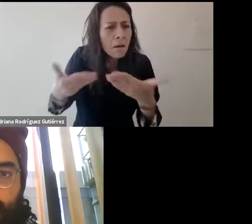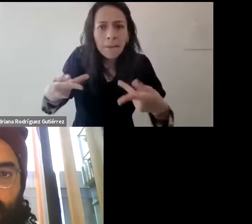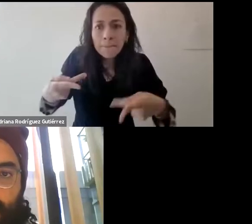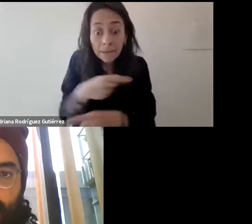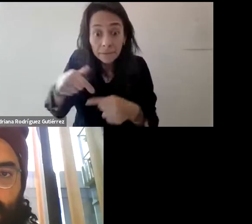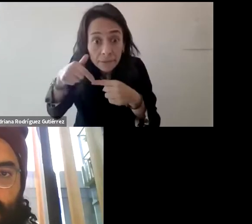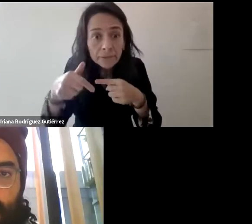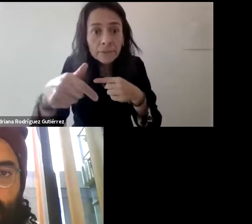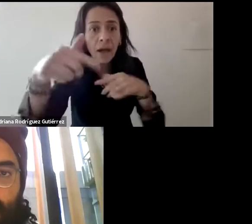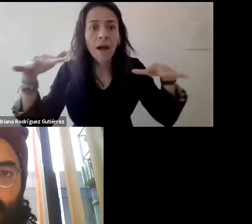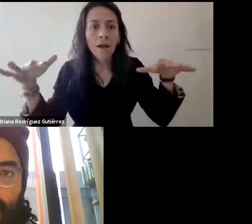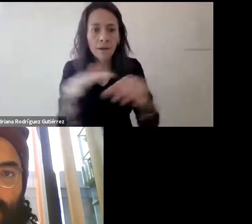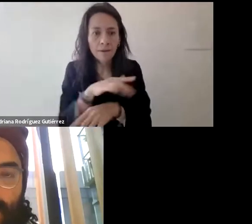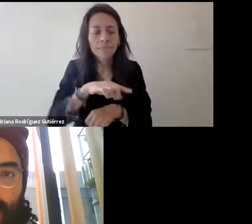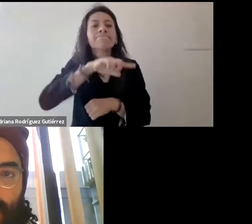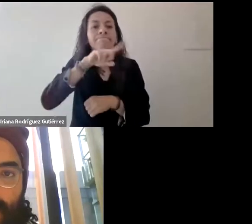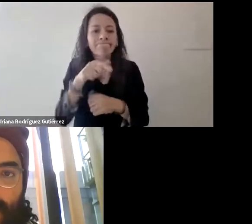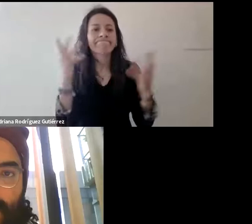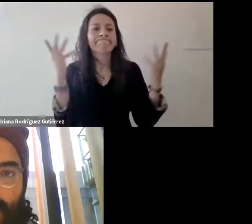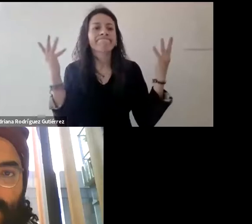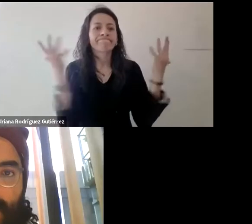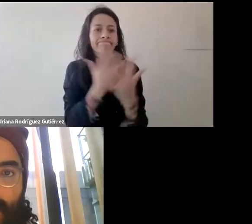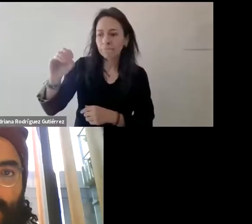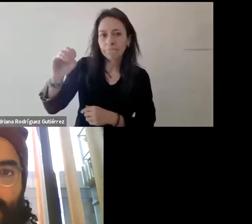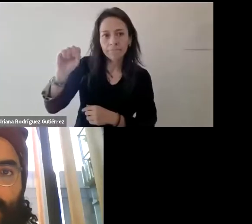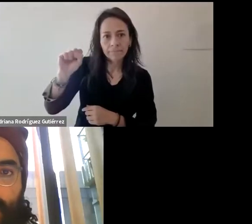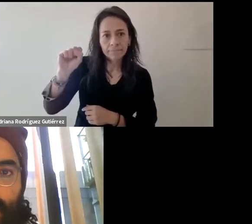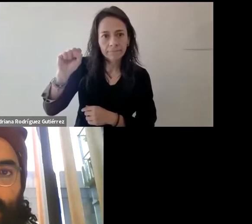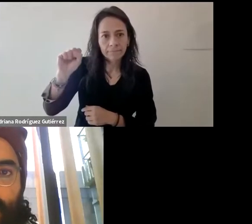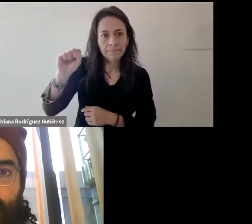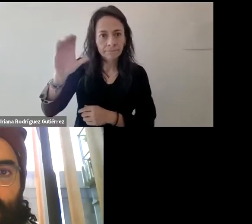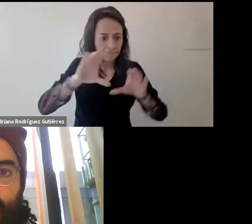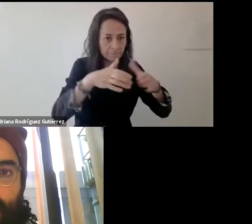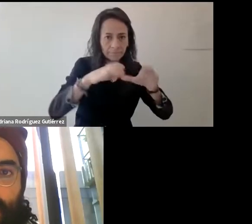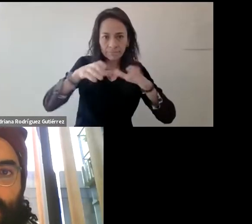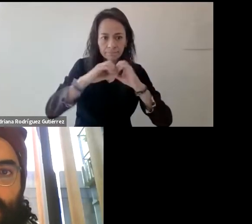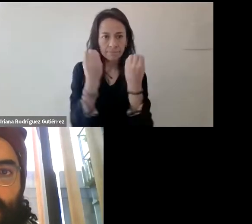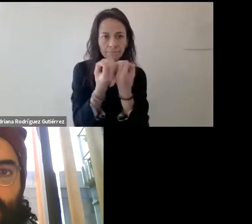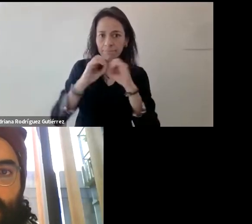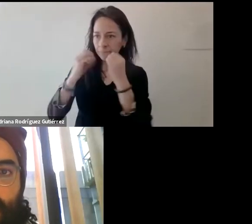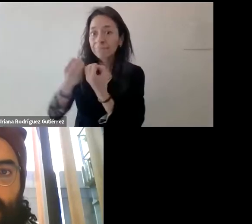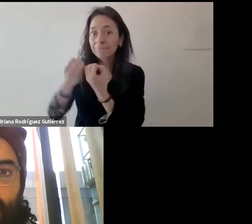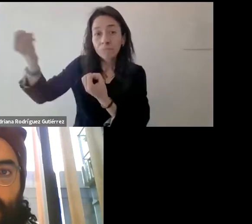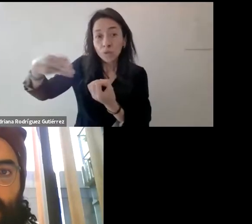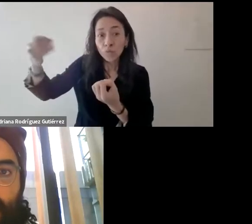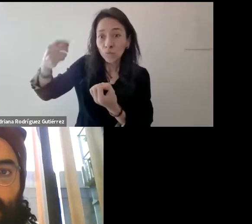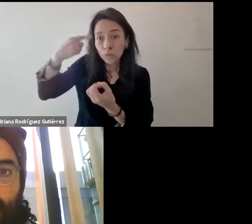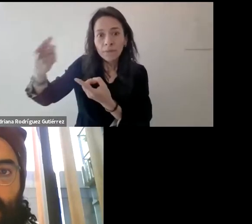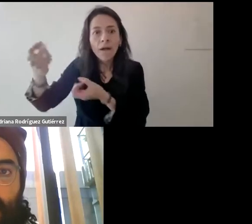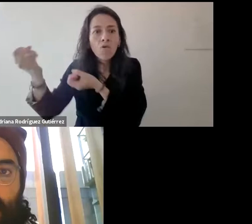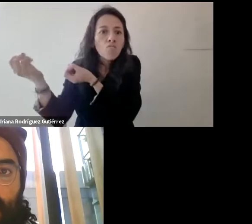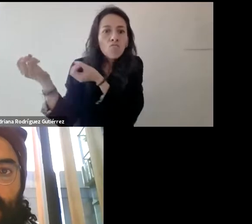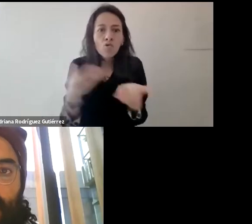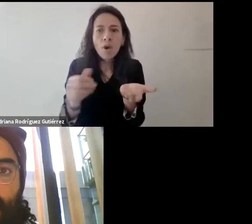sin duda a las organizaciones de la sociedad civil que reciben recursos por donativos deducibles de